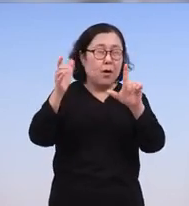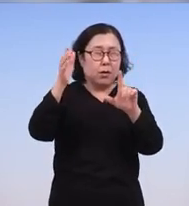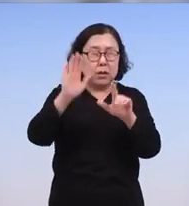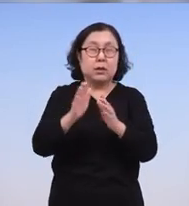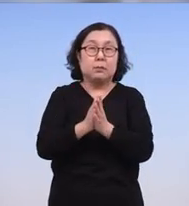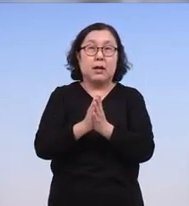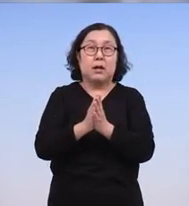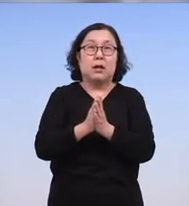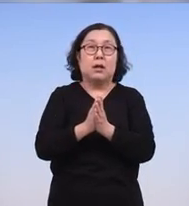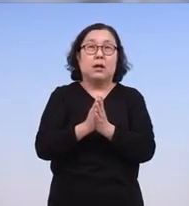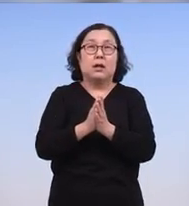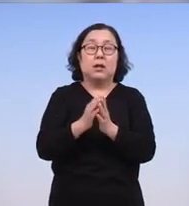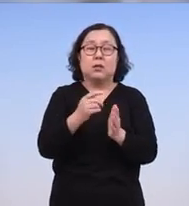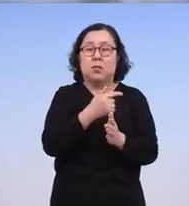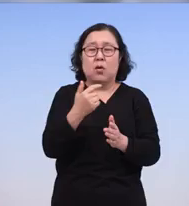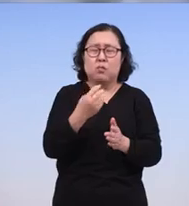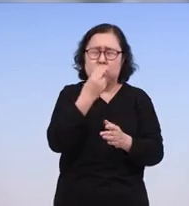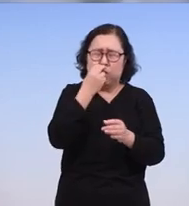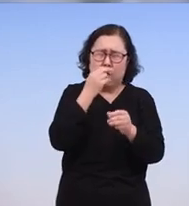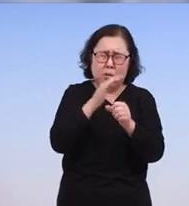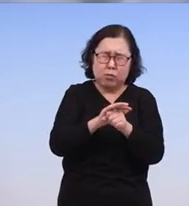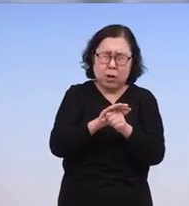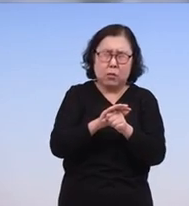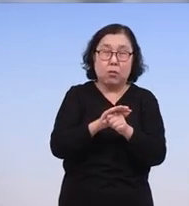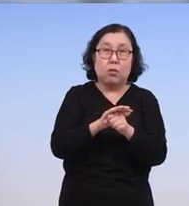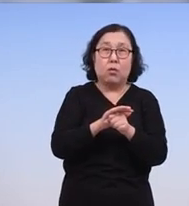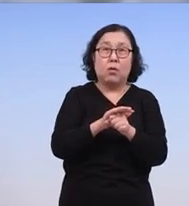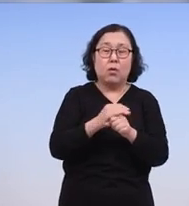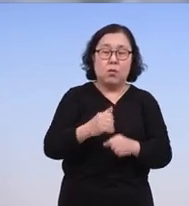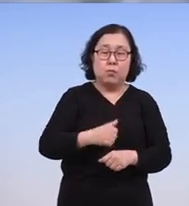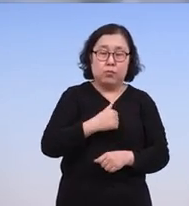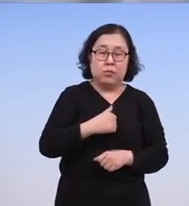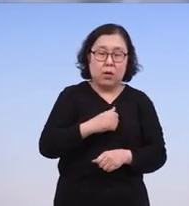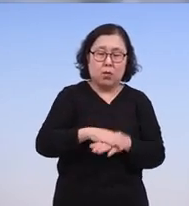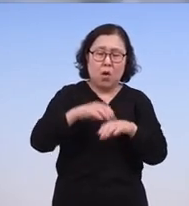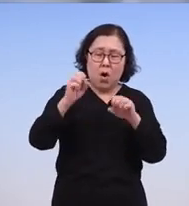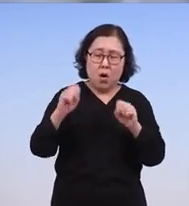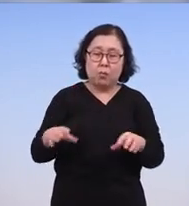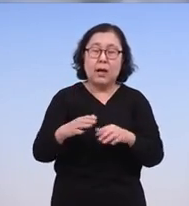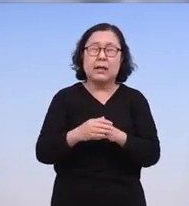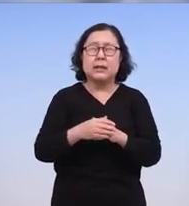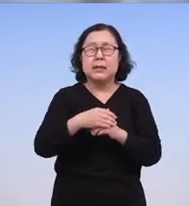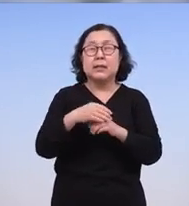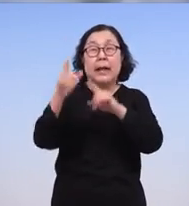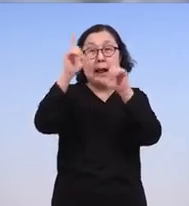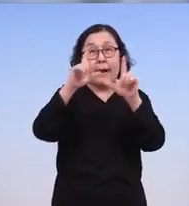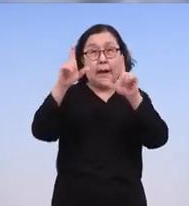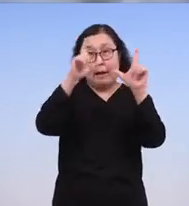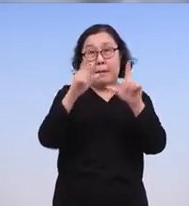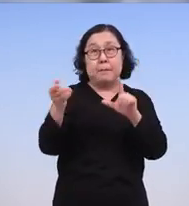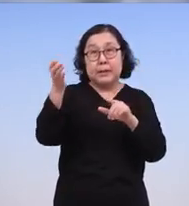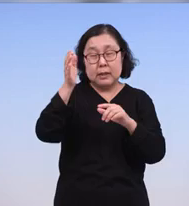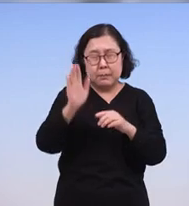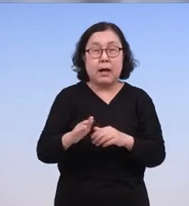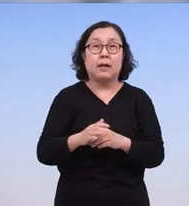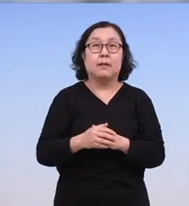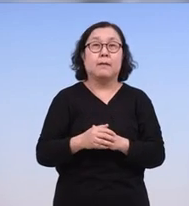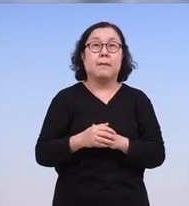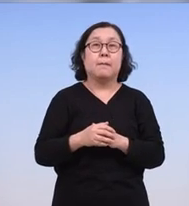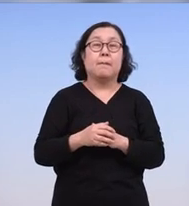남성분처럼 너무 억울하고 분하고 하늘하고 있는데 찾아오는 건 허무밖에 없는 인생길이지만,